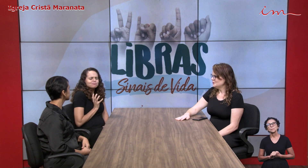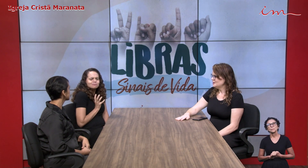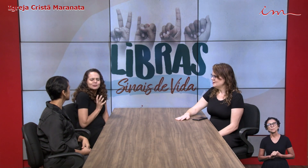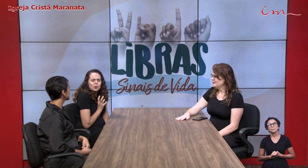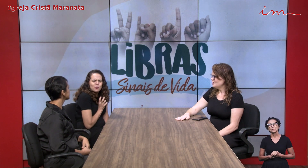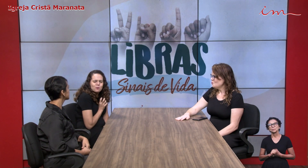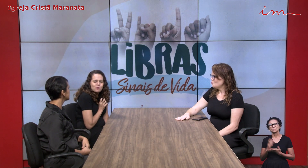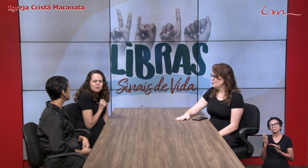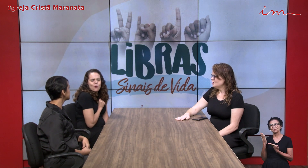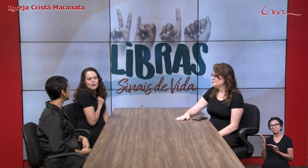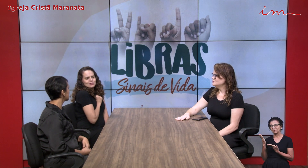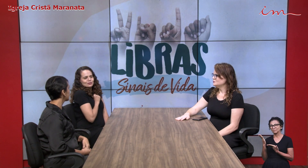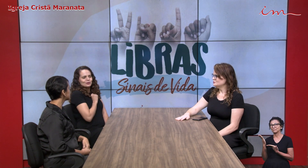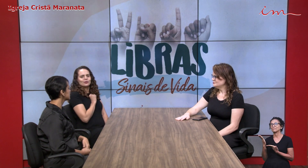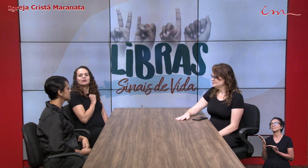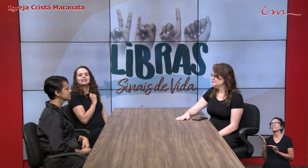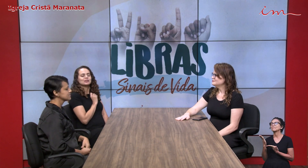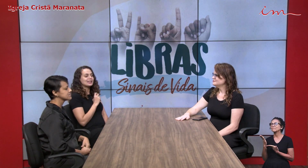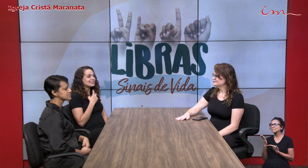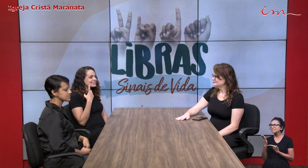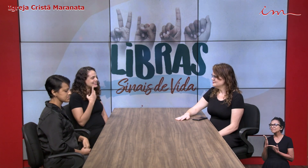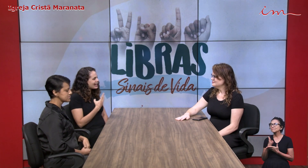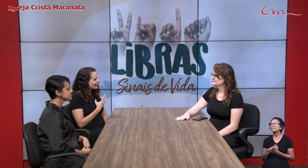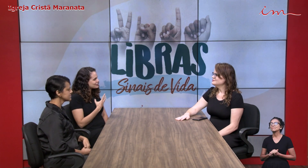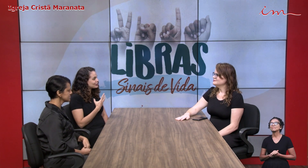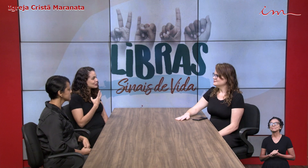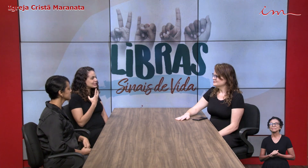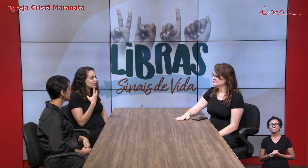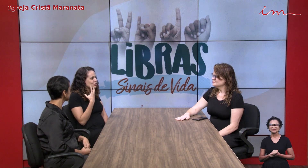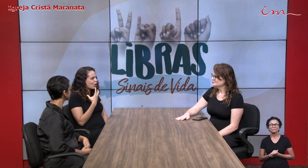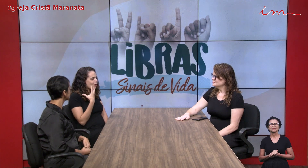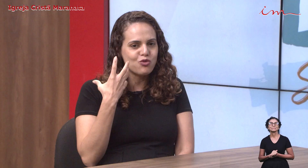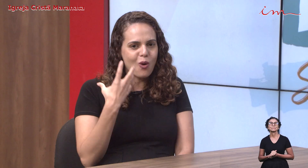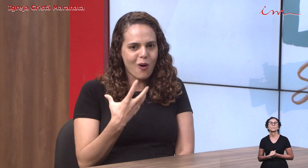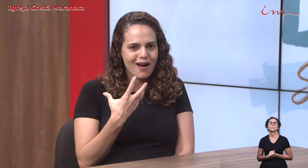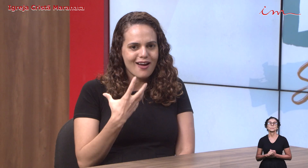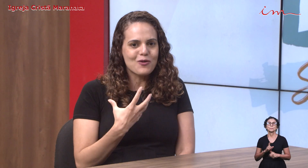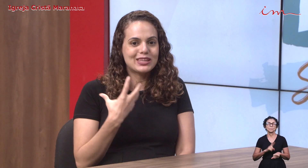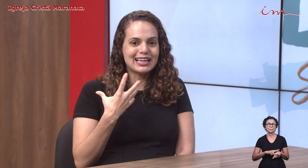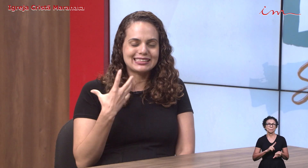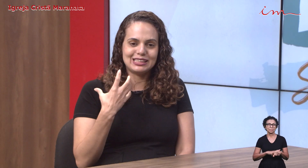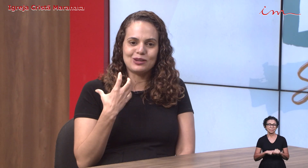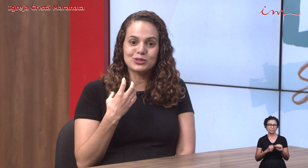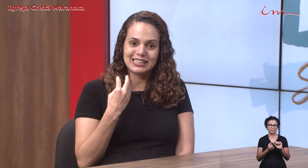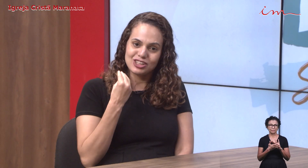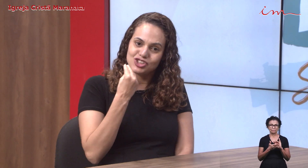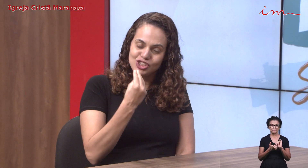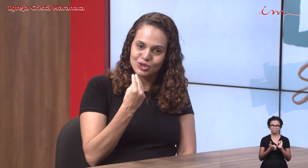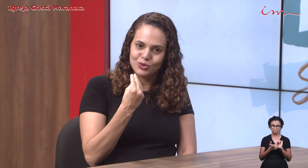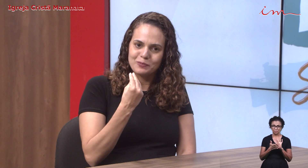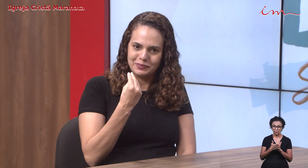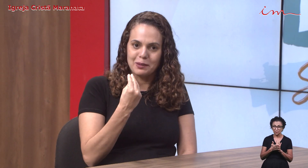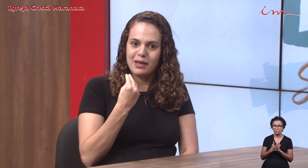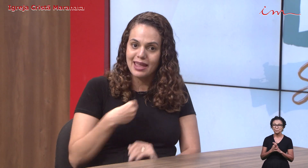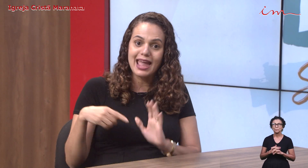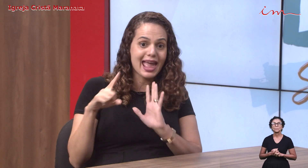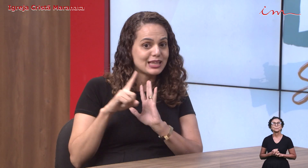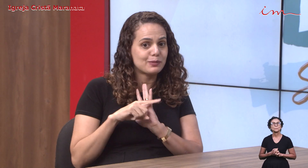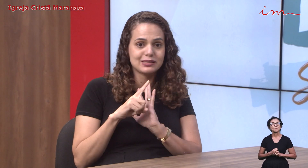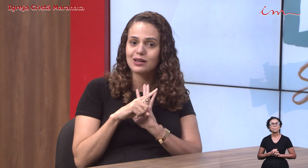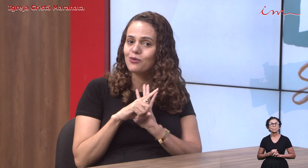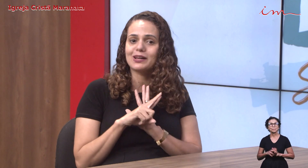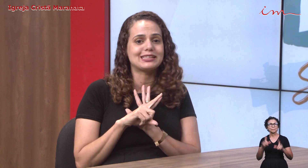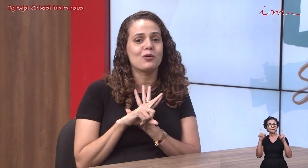ó, intensidade, muito né? isso, a intensidade. Então, assim, no louvor, o que dá, assim, o sentido também